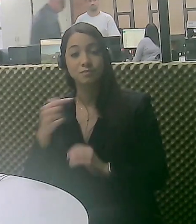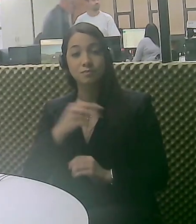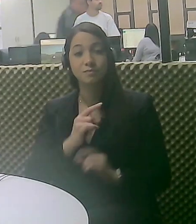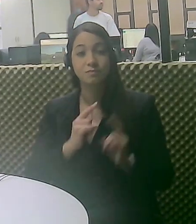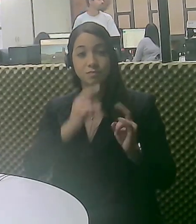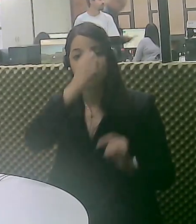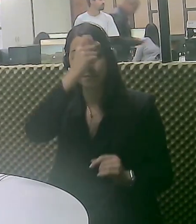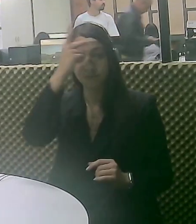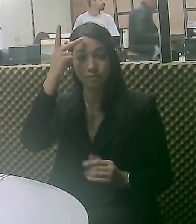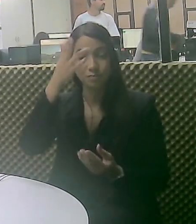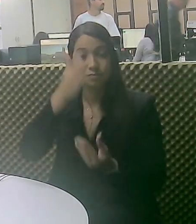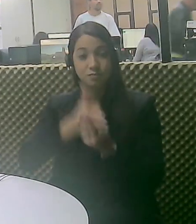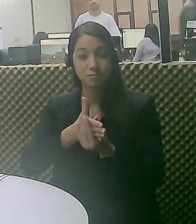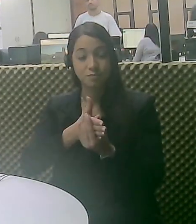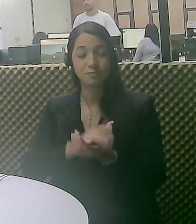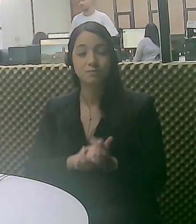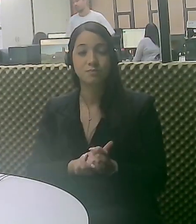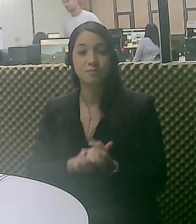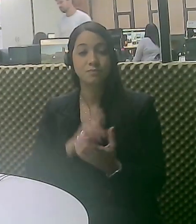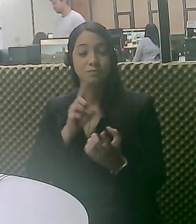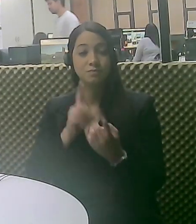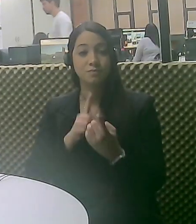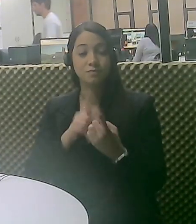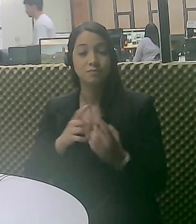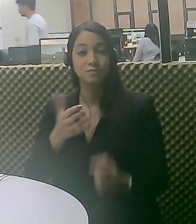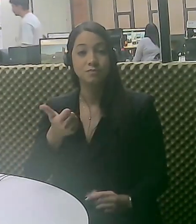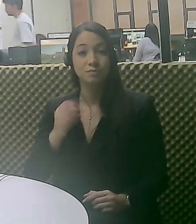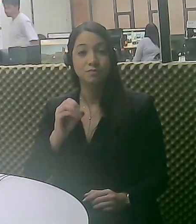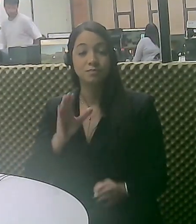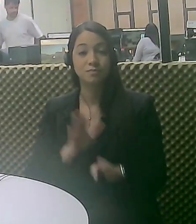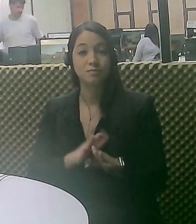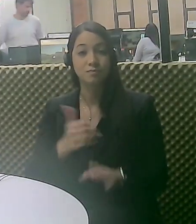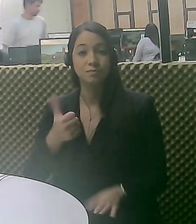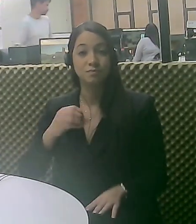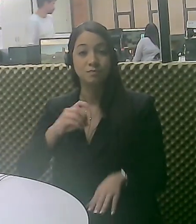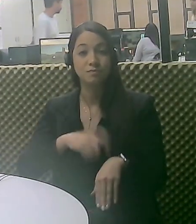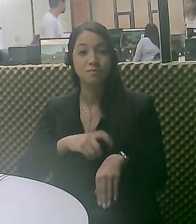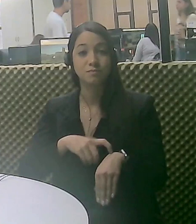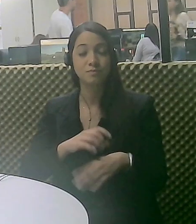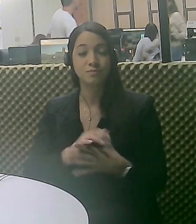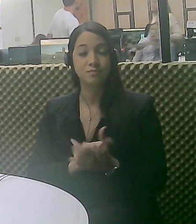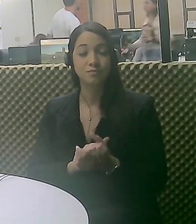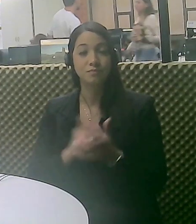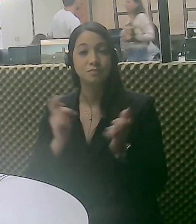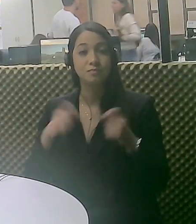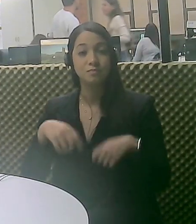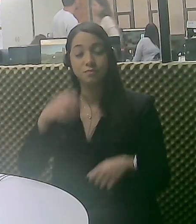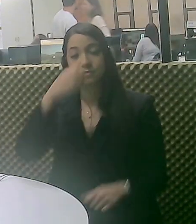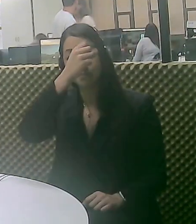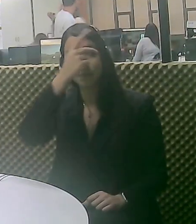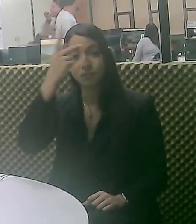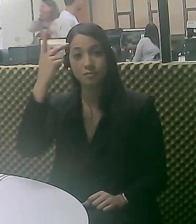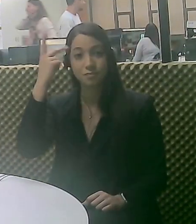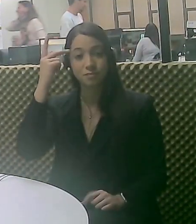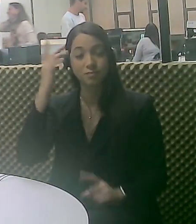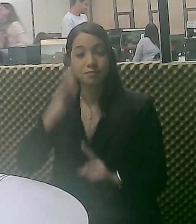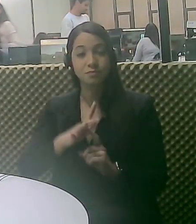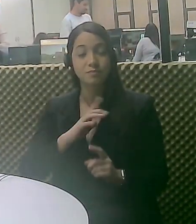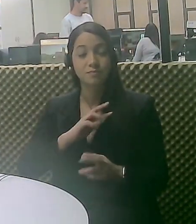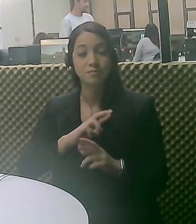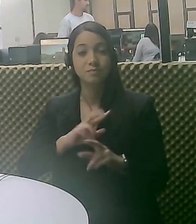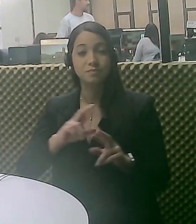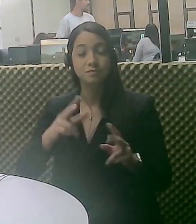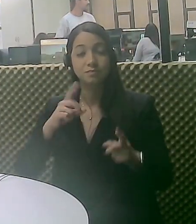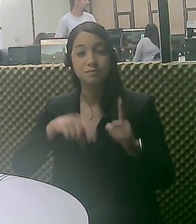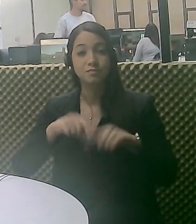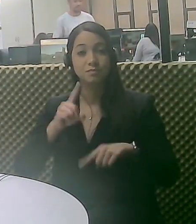Municipal de Uberlândia. O atendimento ao público vai das 10 às 19 horas. Viabilizada pela Prefeitura, a feira oferece diversas